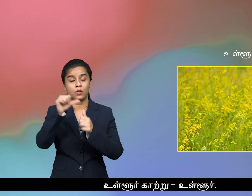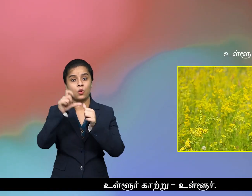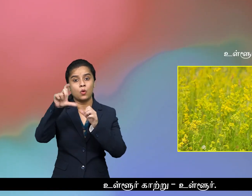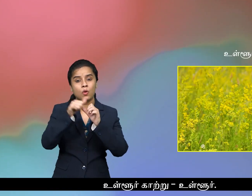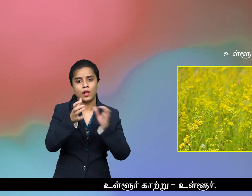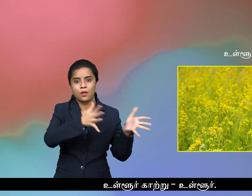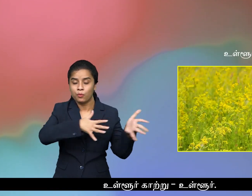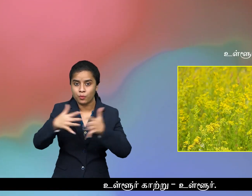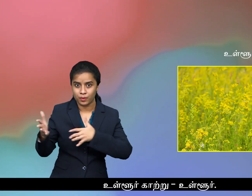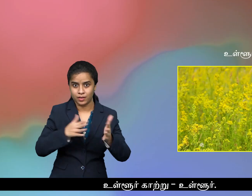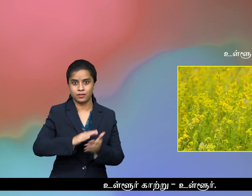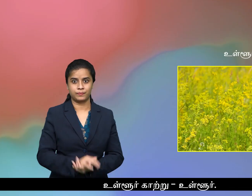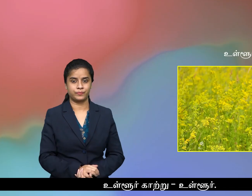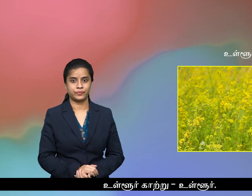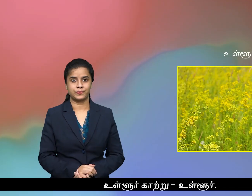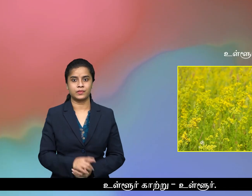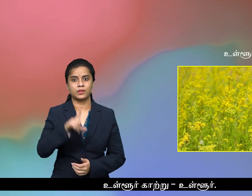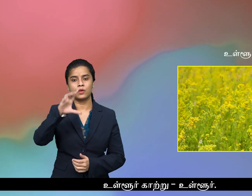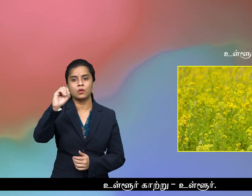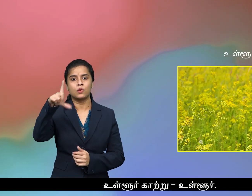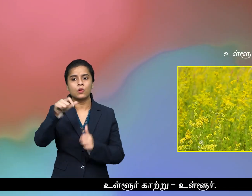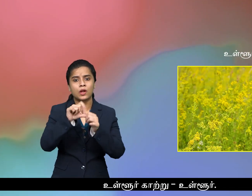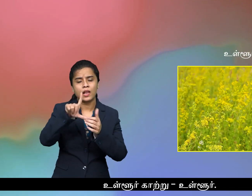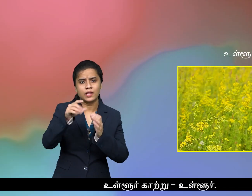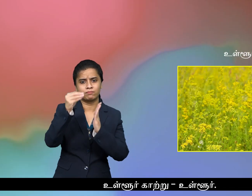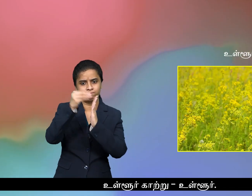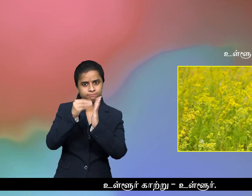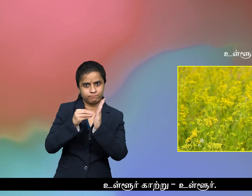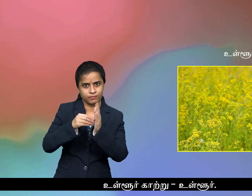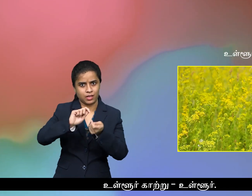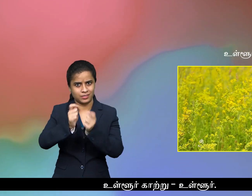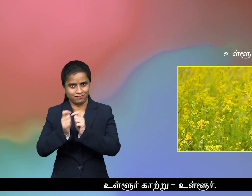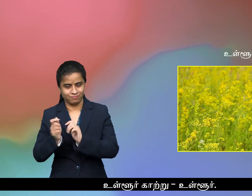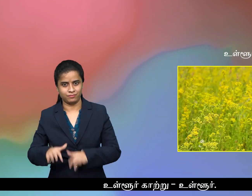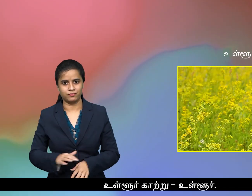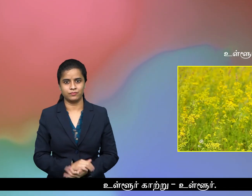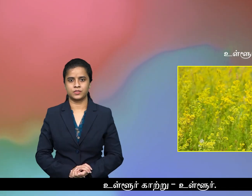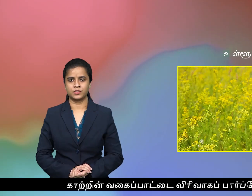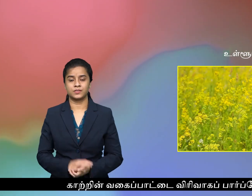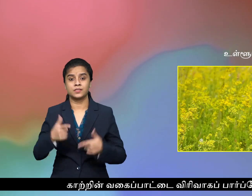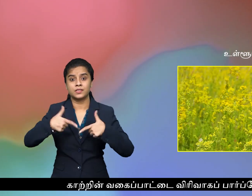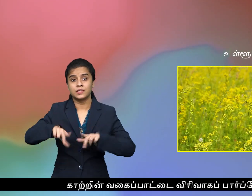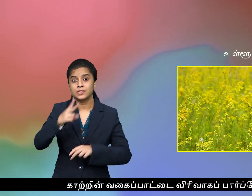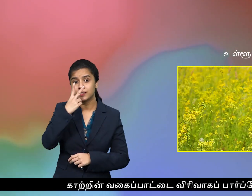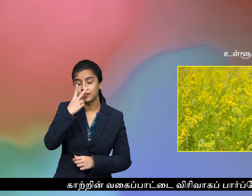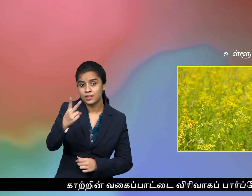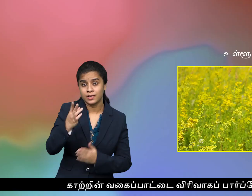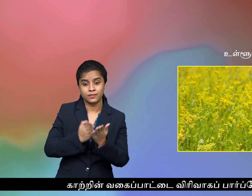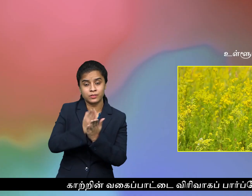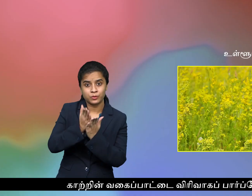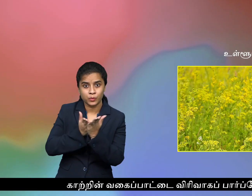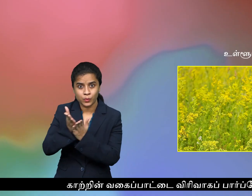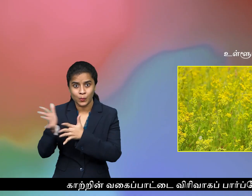உள்ளூர் காற்று, அதாவது உள்ளூர் காற்றின்